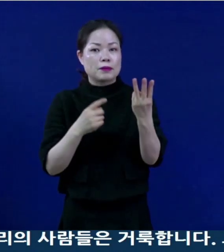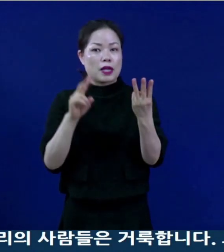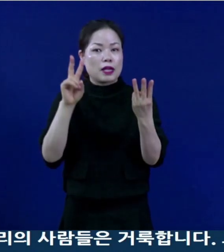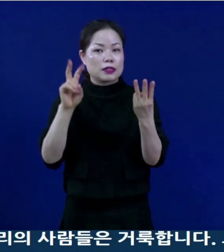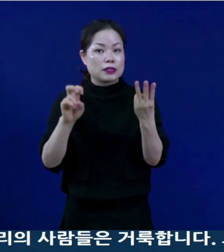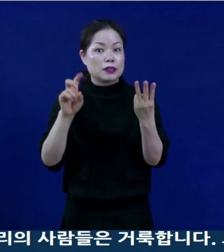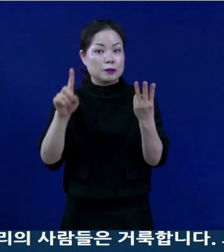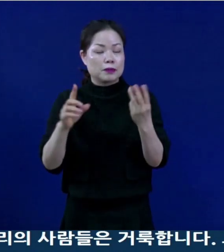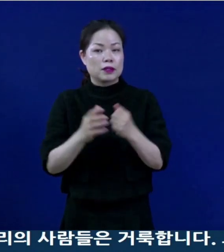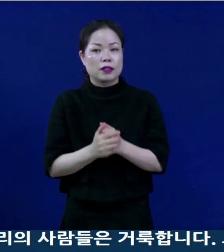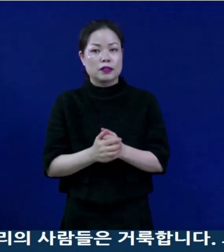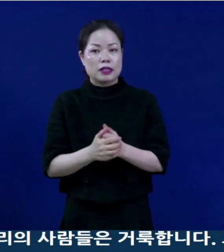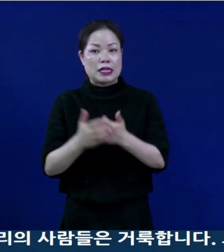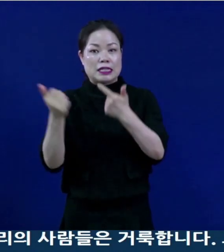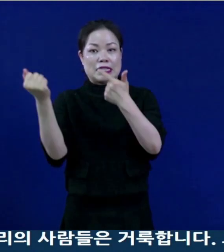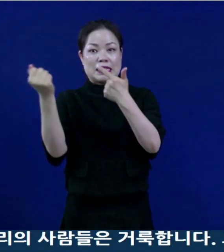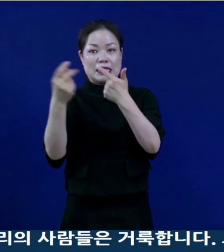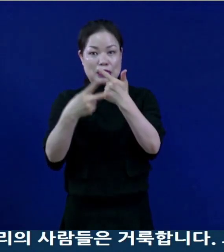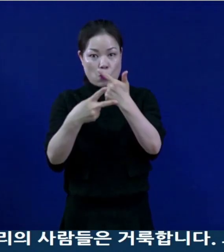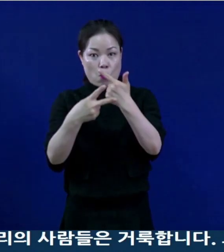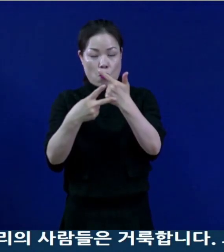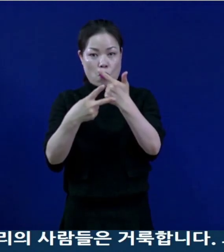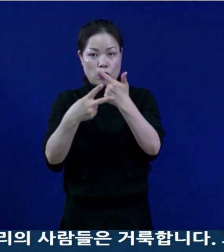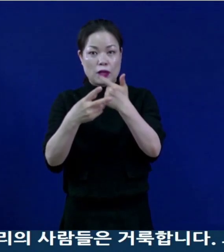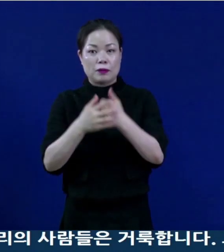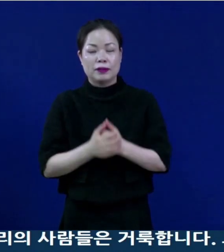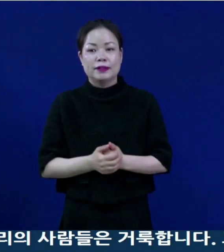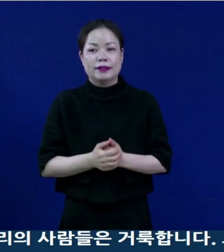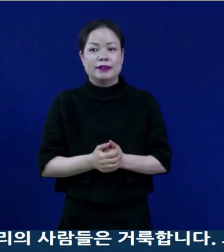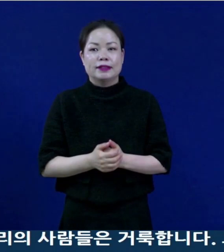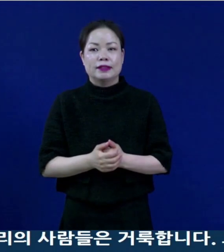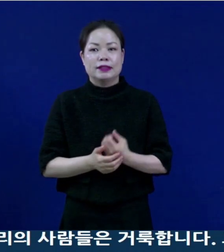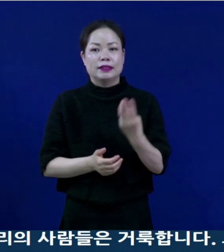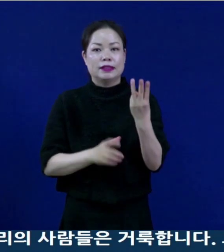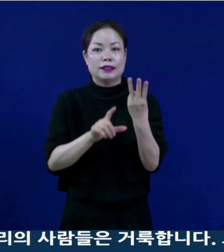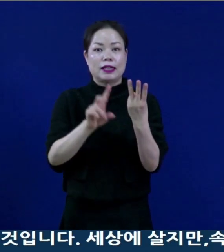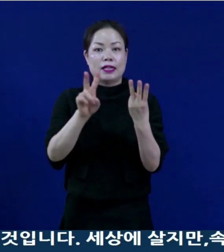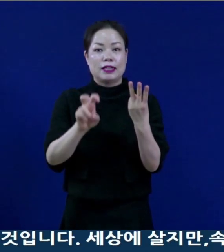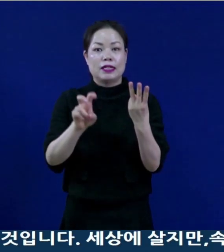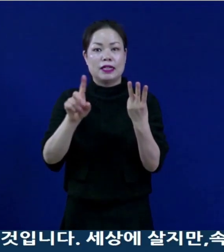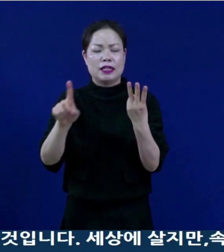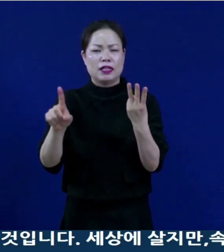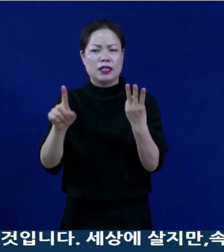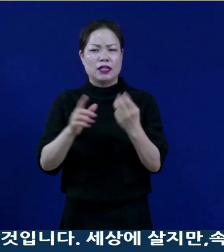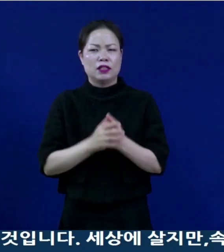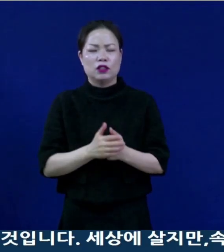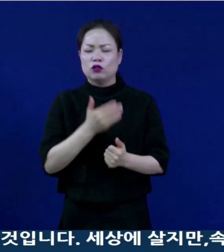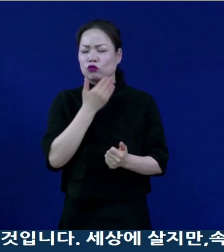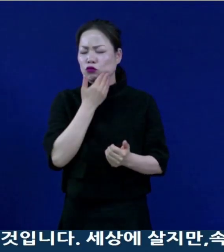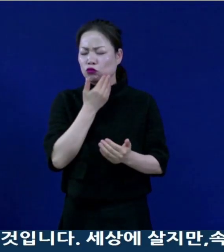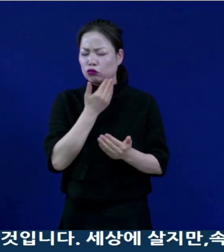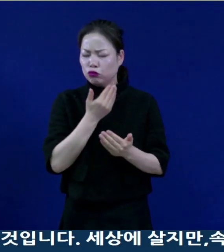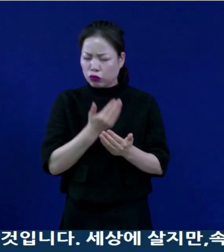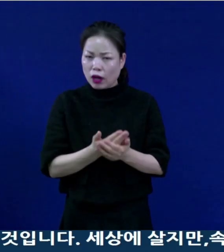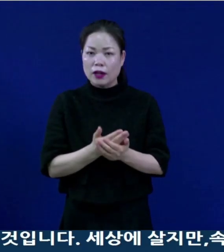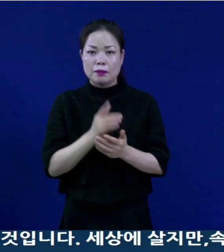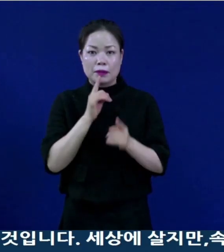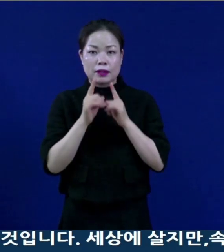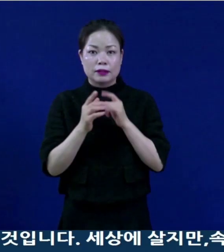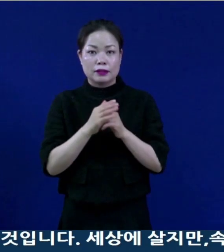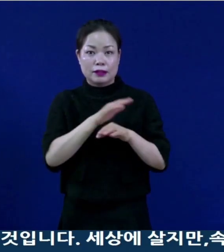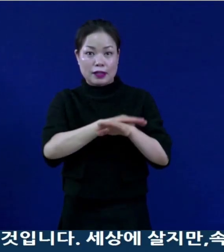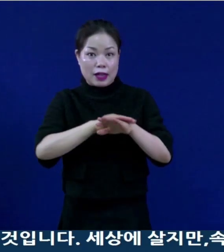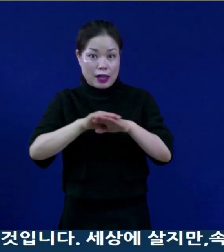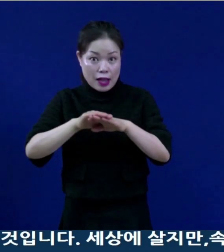니고데모하고의 대화 나눴던 그 끝자락에 나오는 얘기인데 자막으로 보겠습니다. 요한복음 3장 21절, 굉장히 중요한 구절입니다. 잘